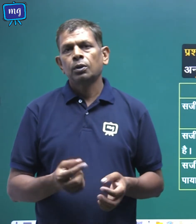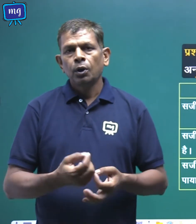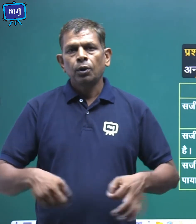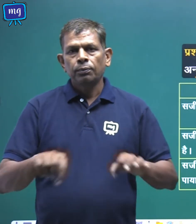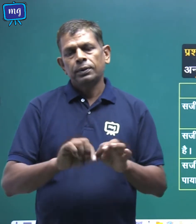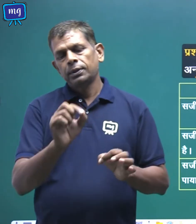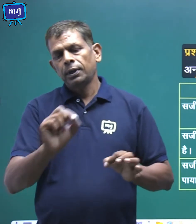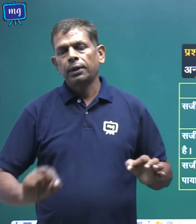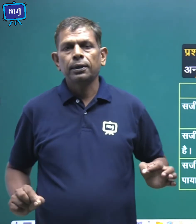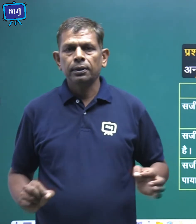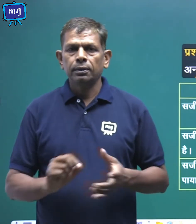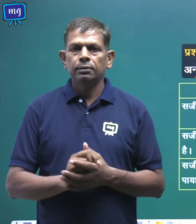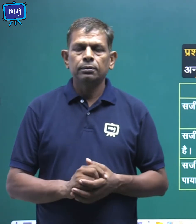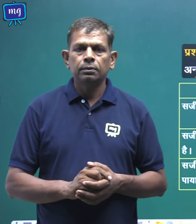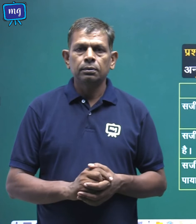विशेषताएं लिखेंगे।